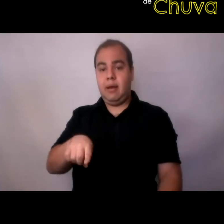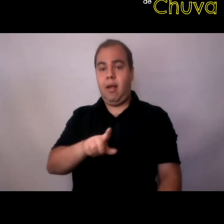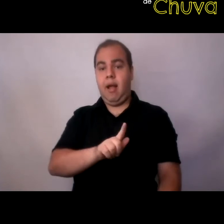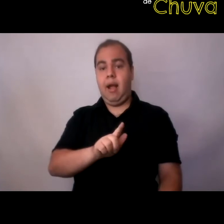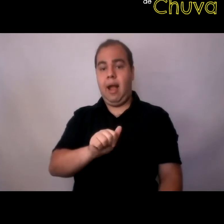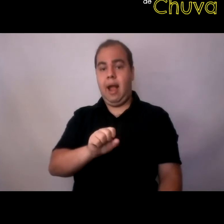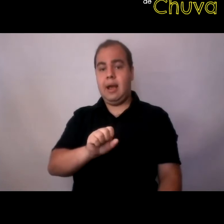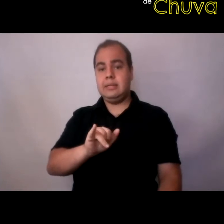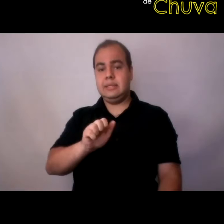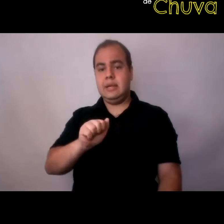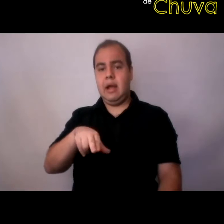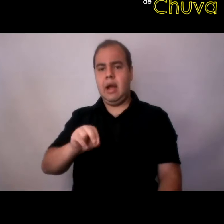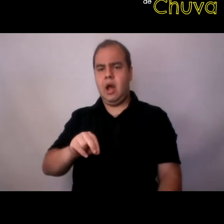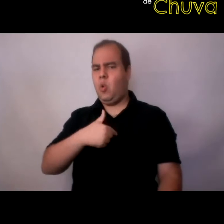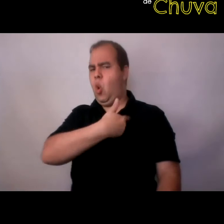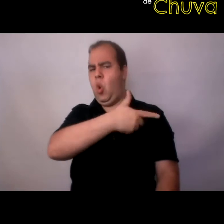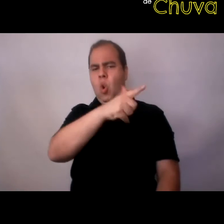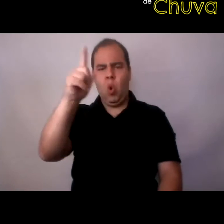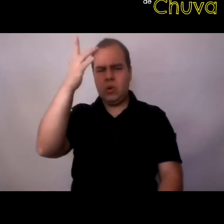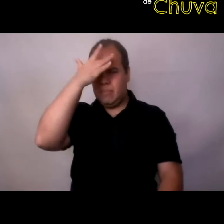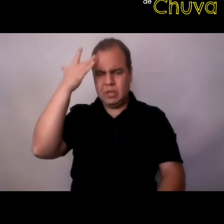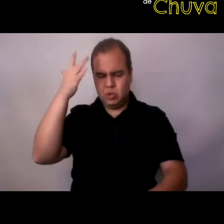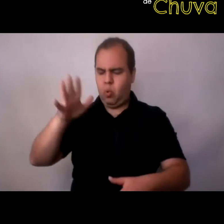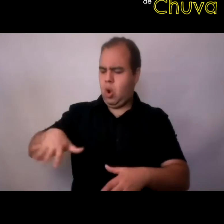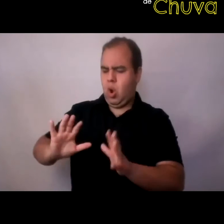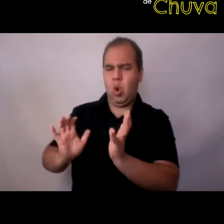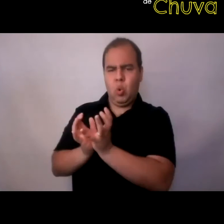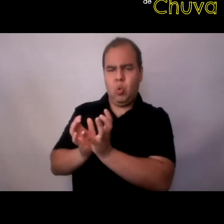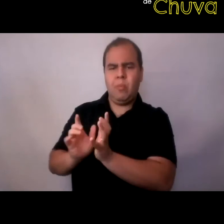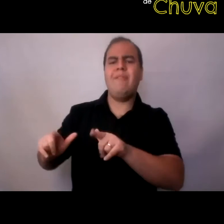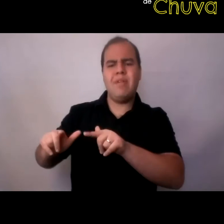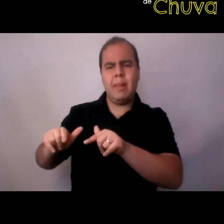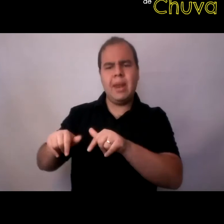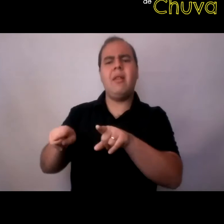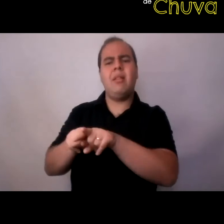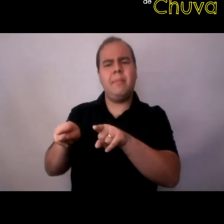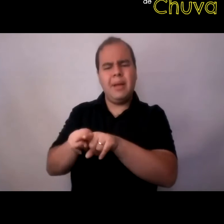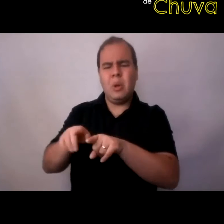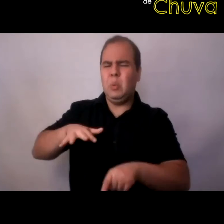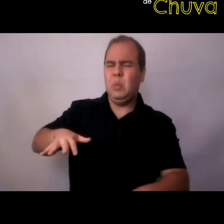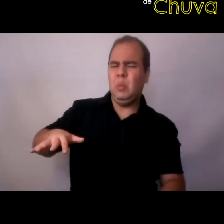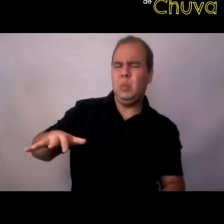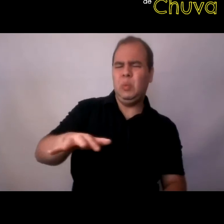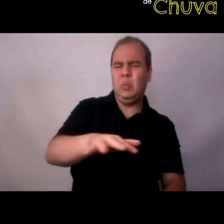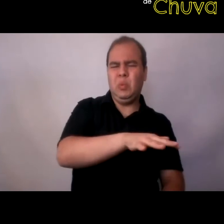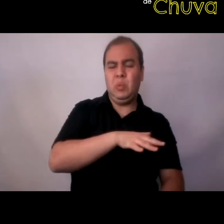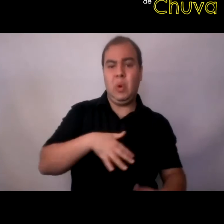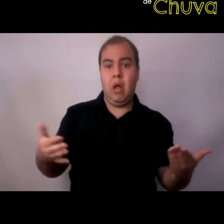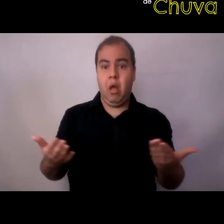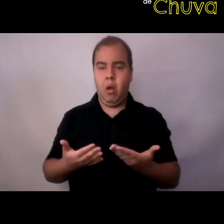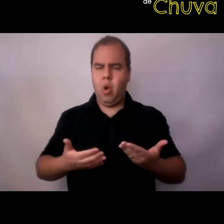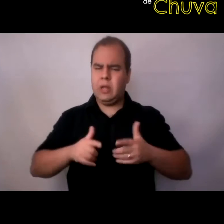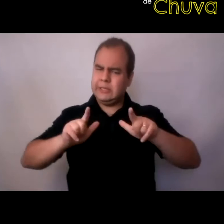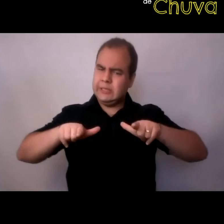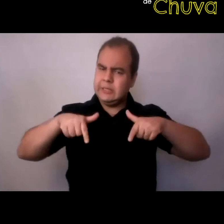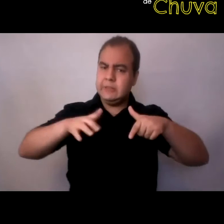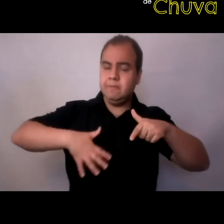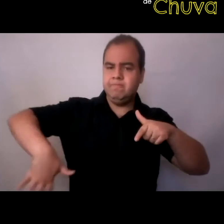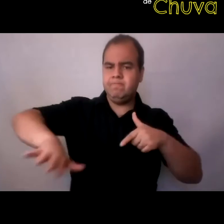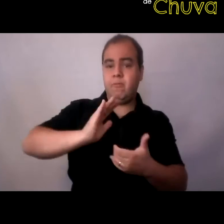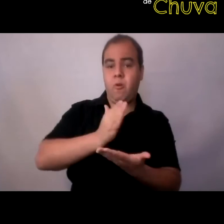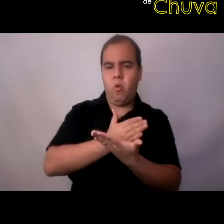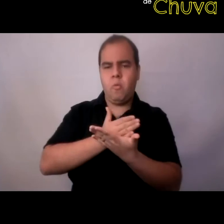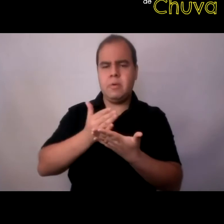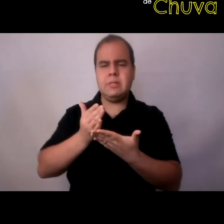pessoas, já vi pessoal aqui da Vila Mariana falando também. Então tem essas iniciativas, elas estão tomando